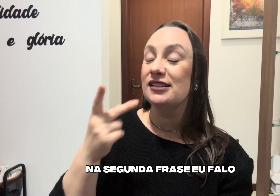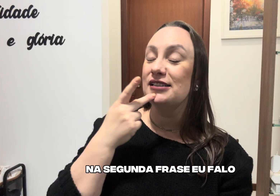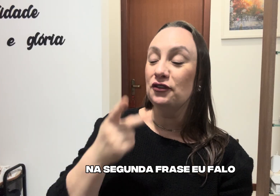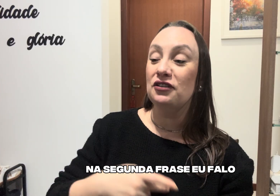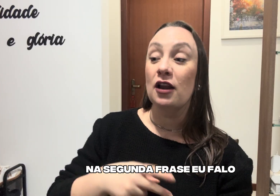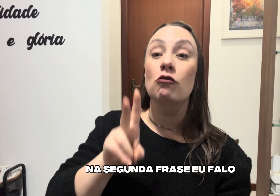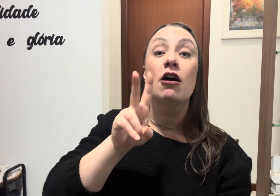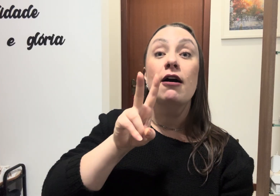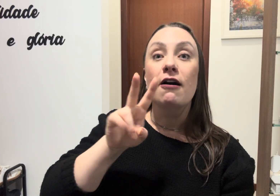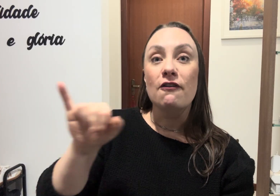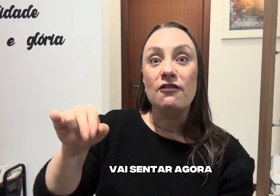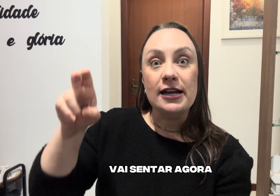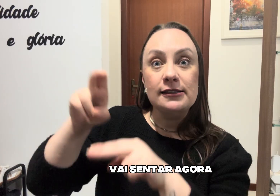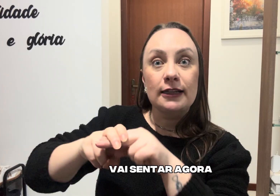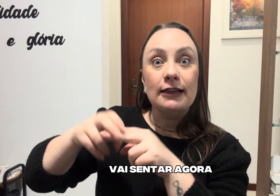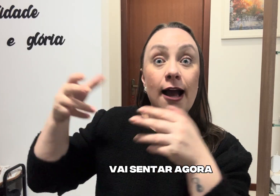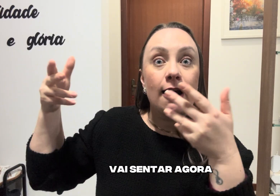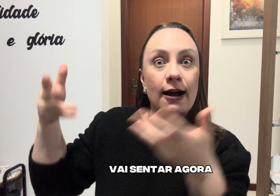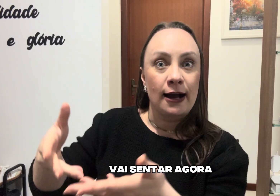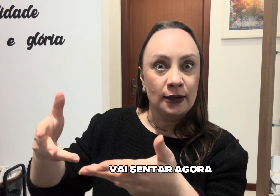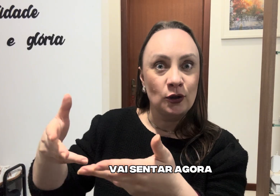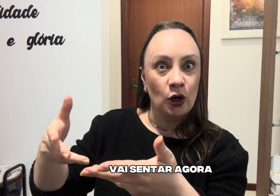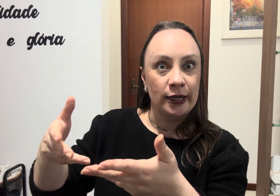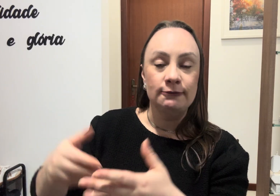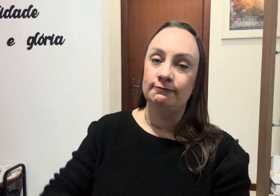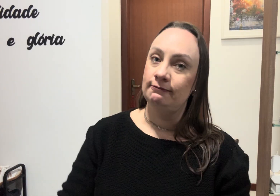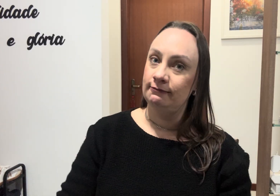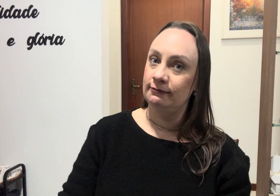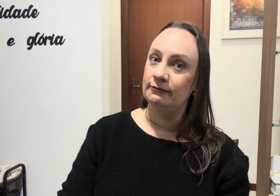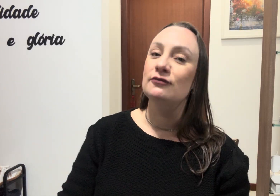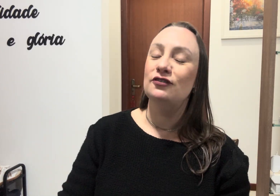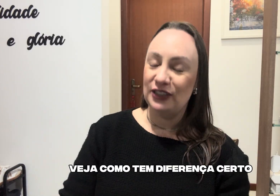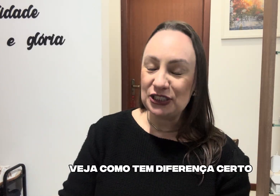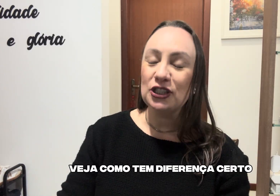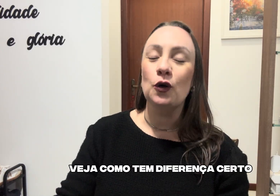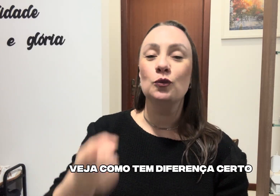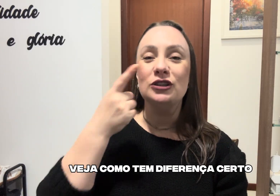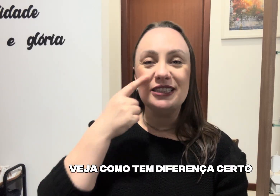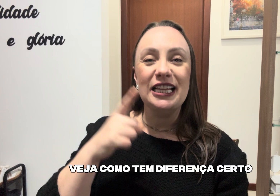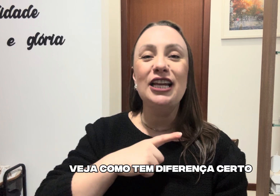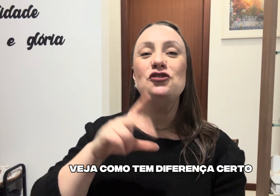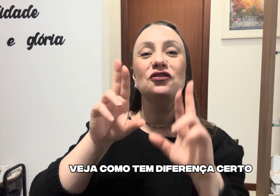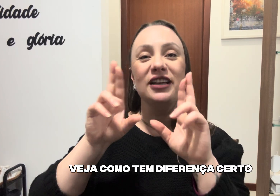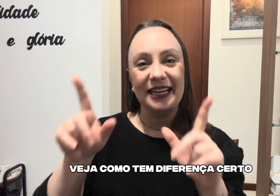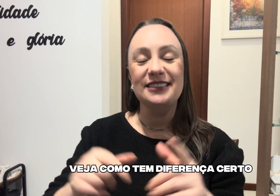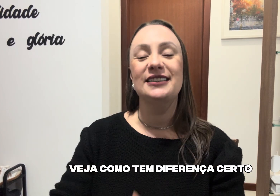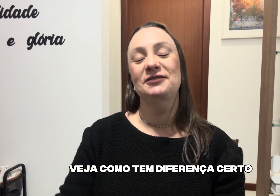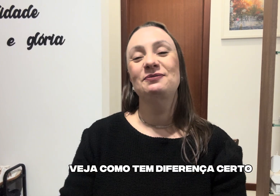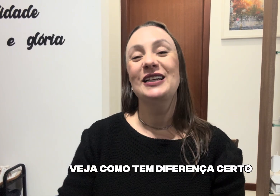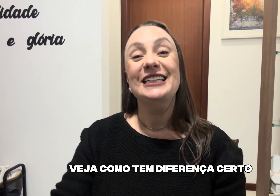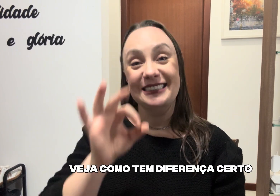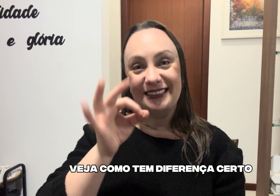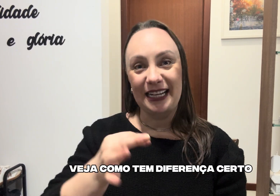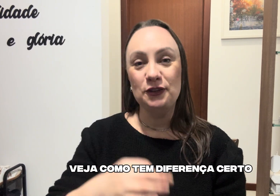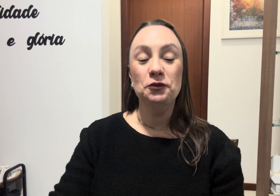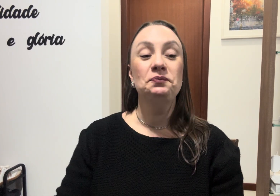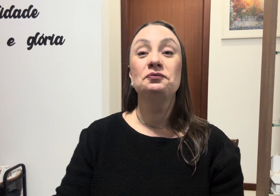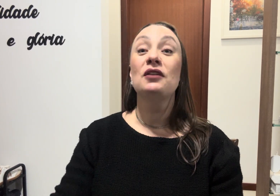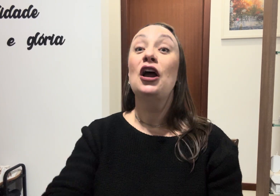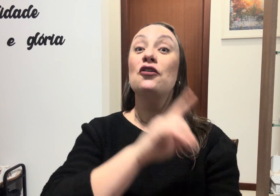eu falo, vai sentar agora. Veja como tem diferença, certo?